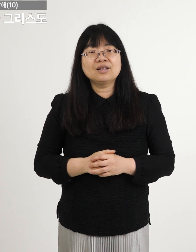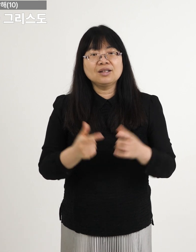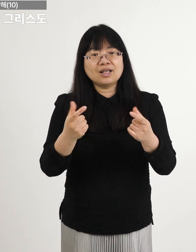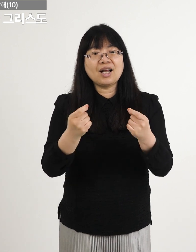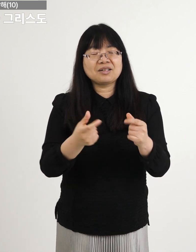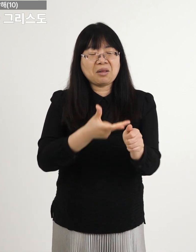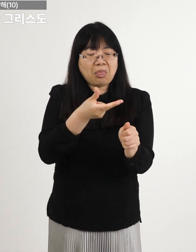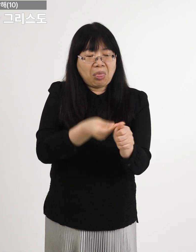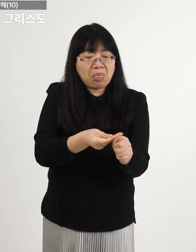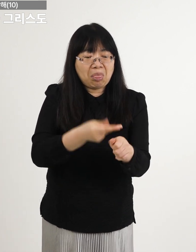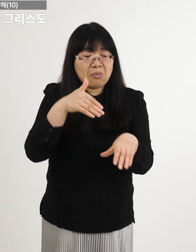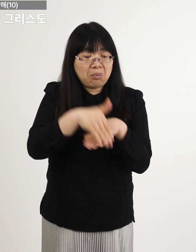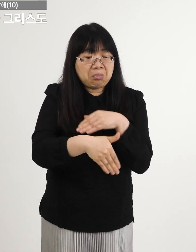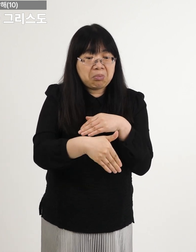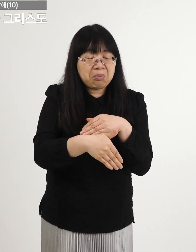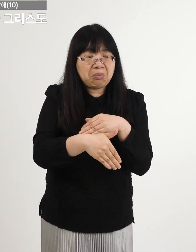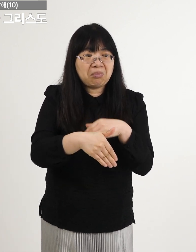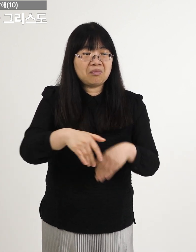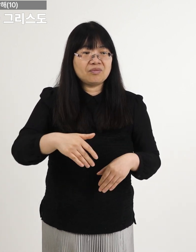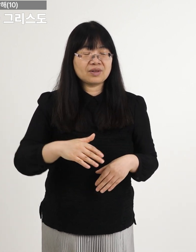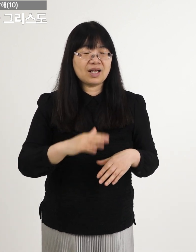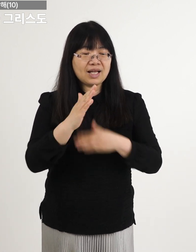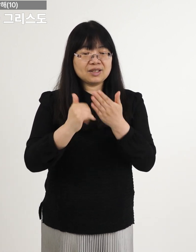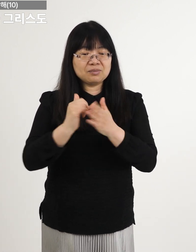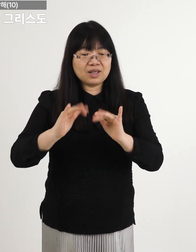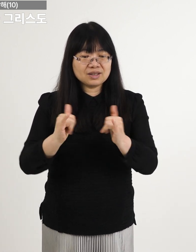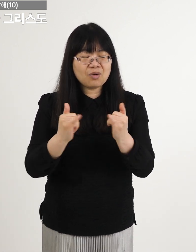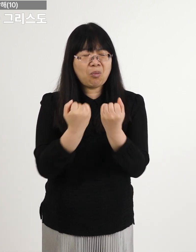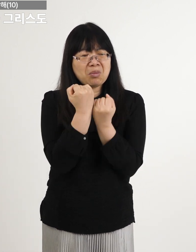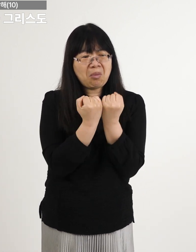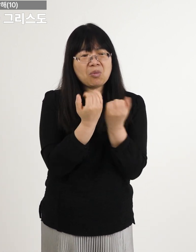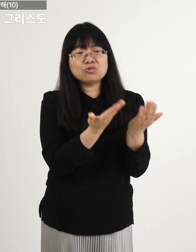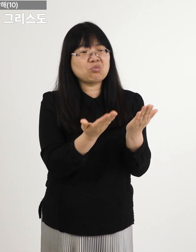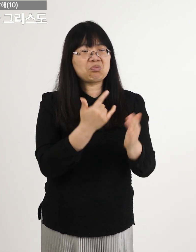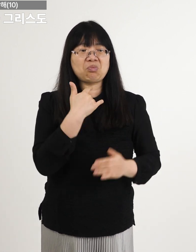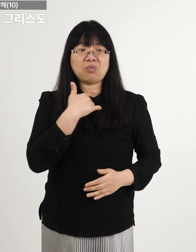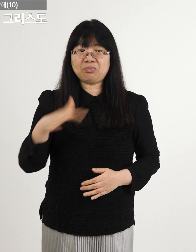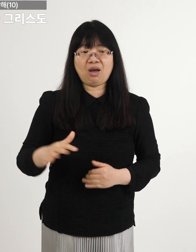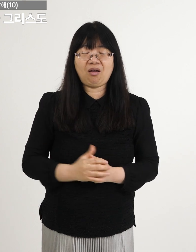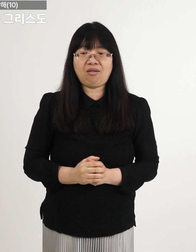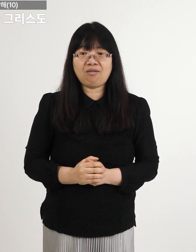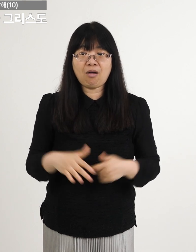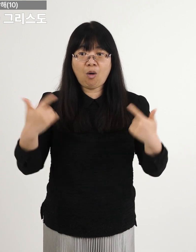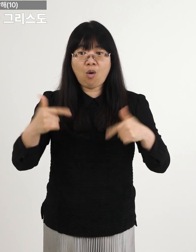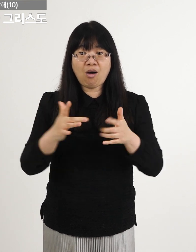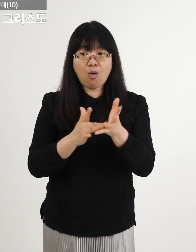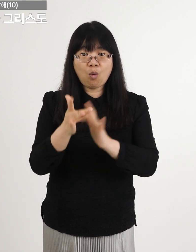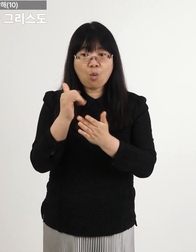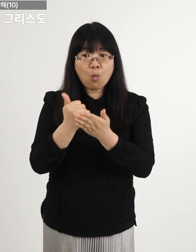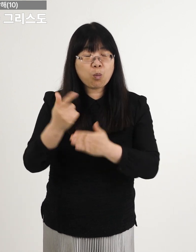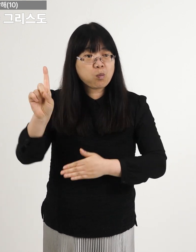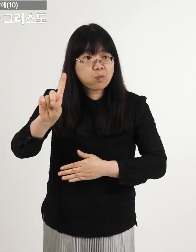공식이나 주입식으로 자기 백성들을 설득하지 않으세요. 항상 예수님은